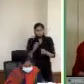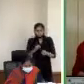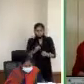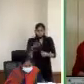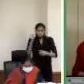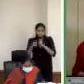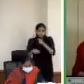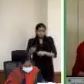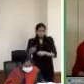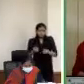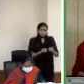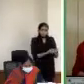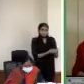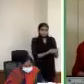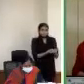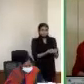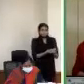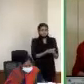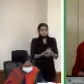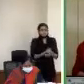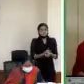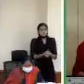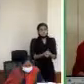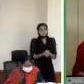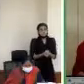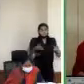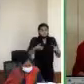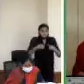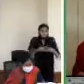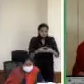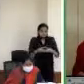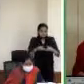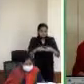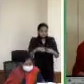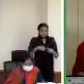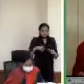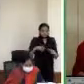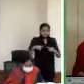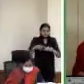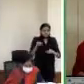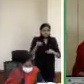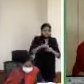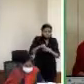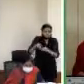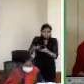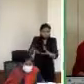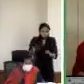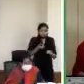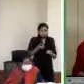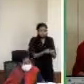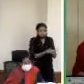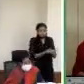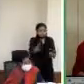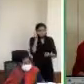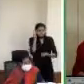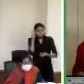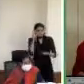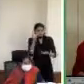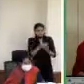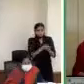केंद्र। पूर्वोत्तर क्षेत्र के दिव्यांग उद्यमियों के लिए उद्योग संबंधी उन्मुखीकरण एवं